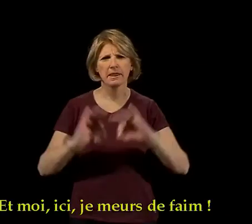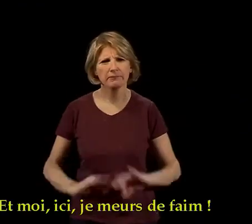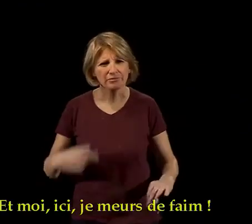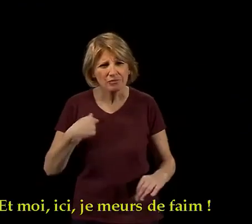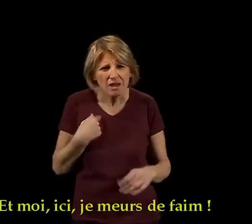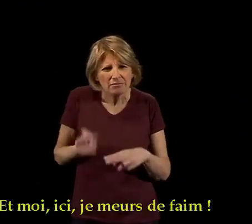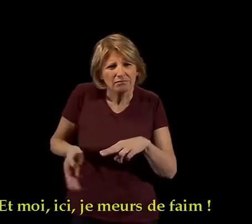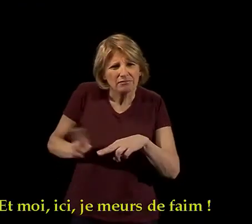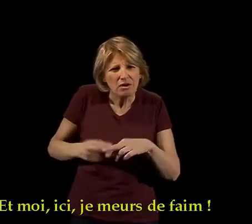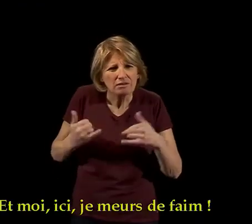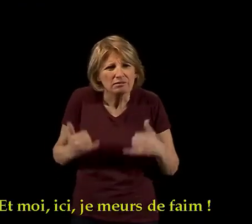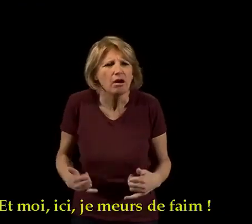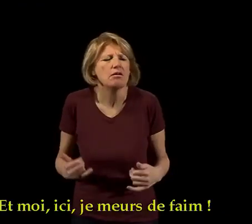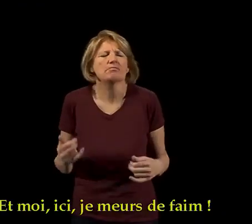Et moi, ici, je meurs de faim.